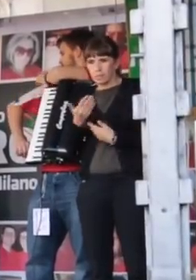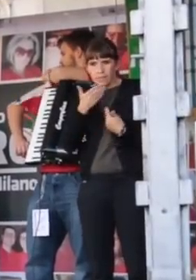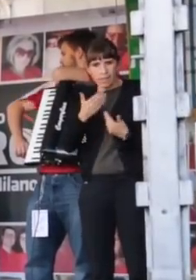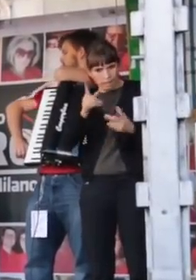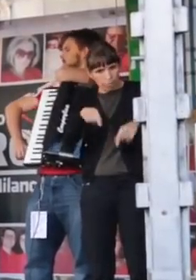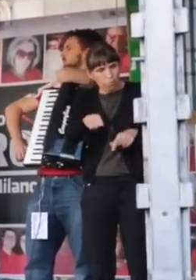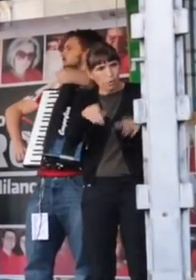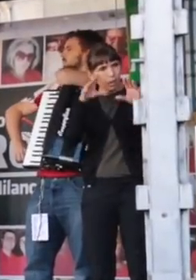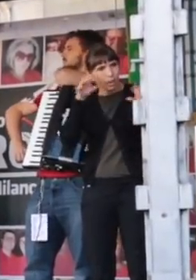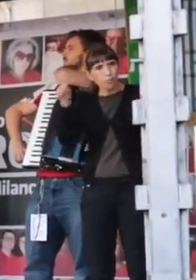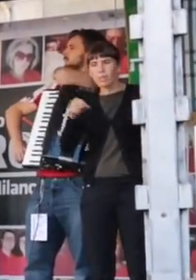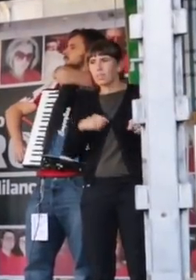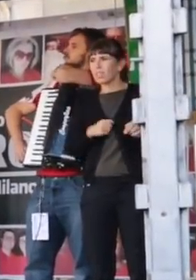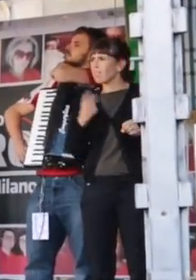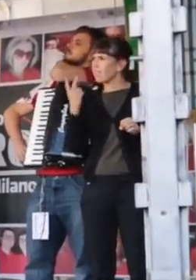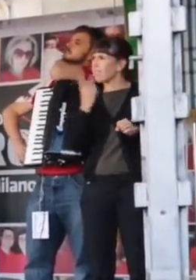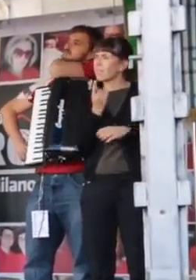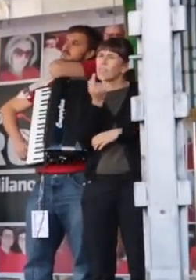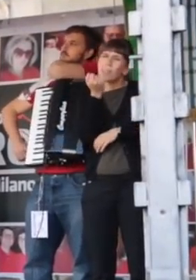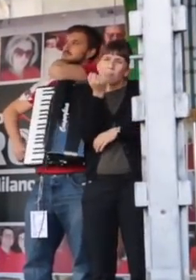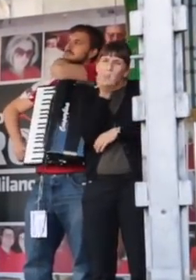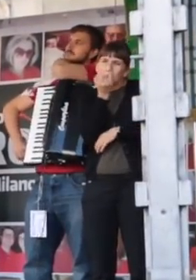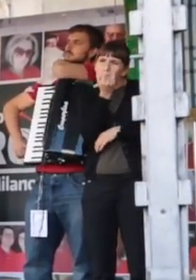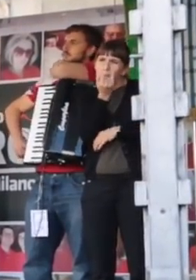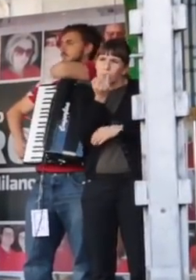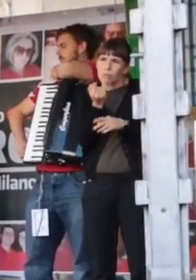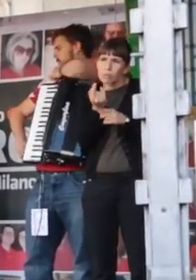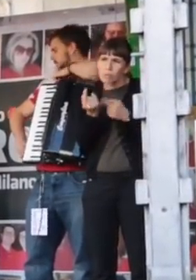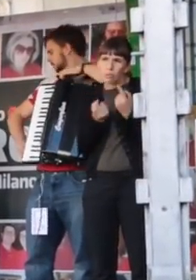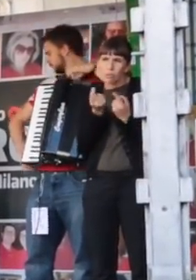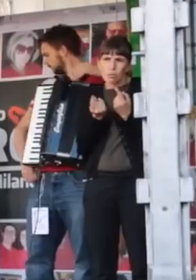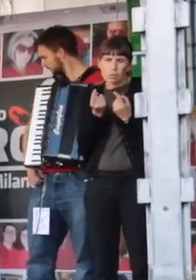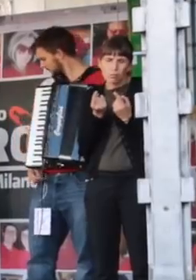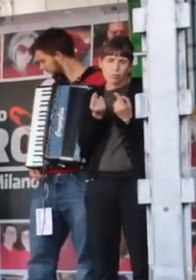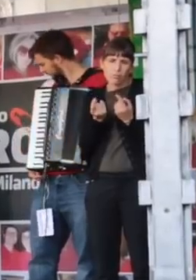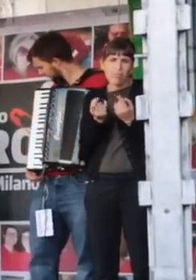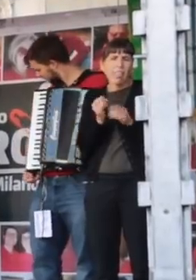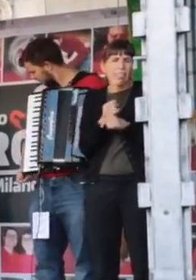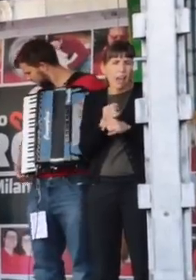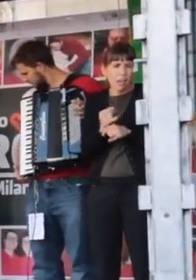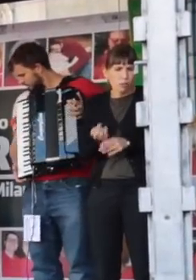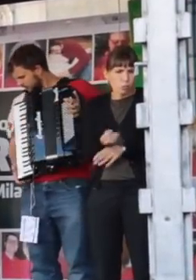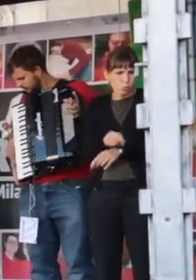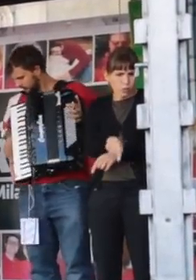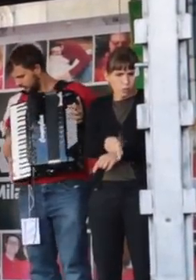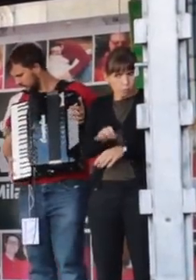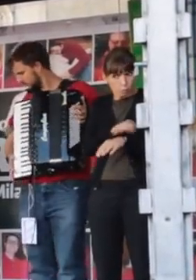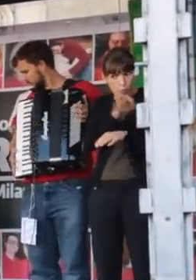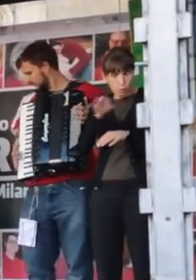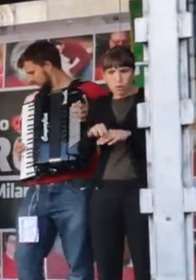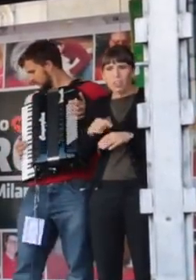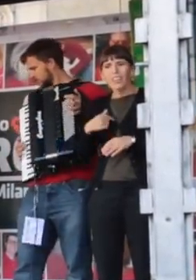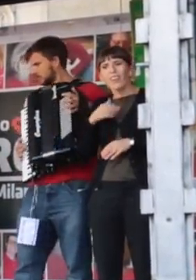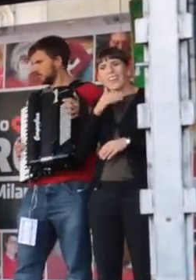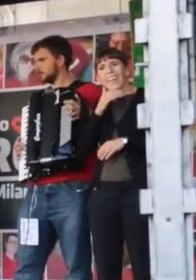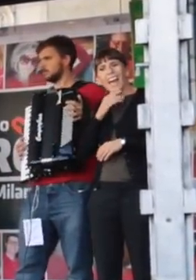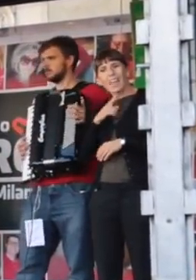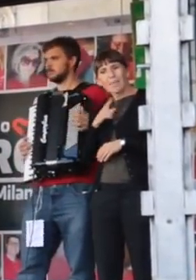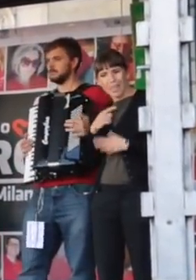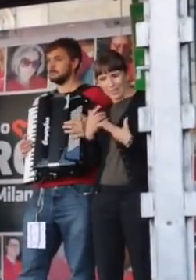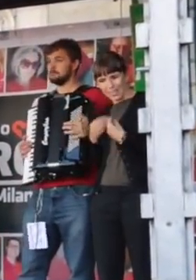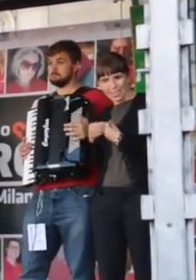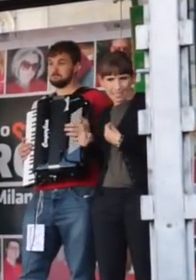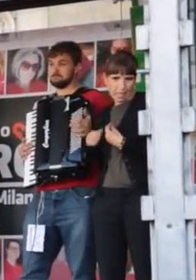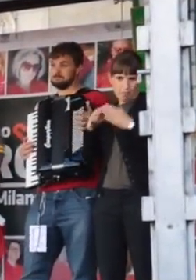che un piccolo particolare che è successo proprio quel giorno. Io vivo con un cagnolino